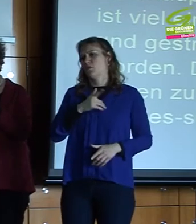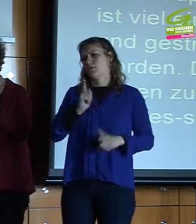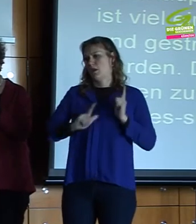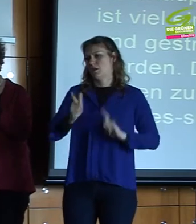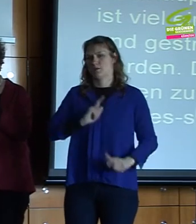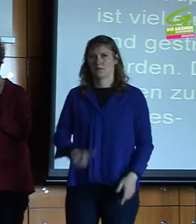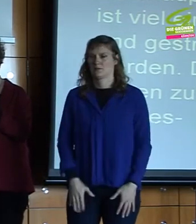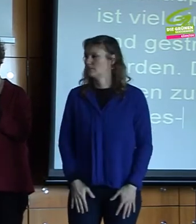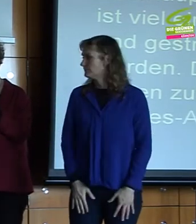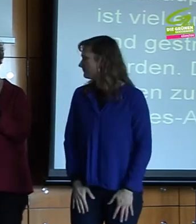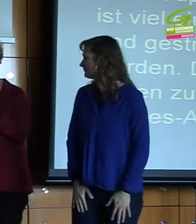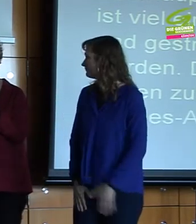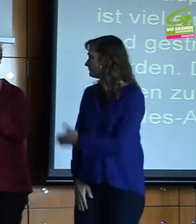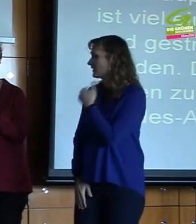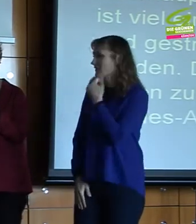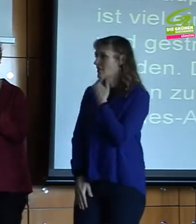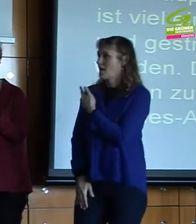Ja, vielen Dank.